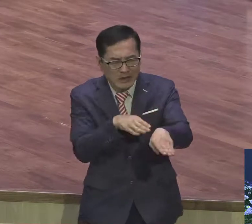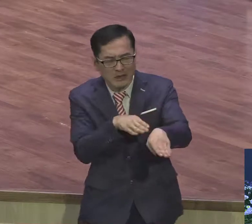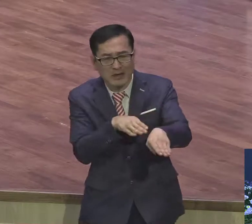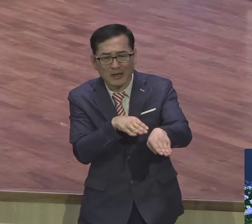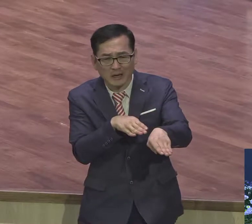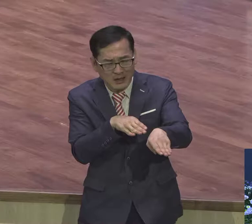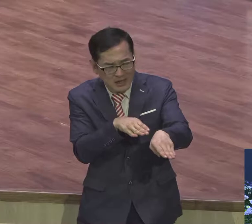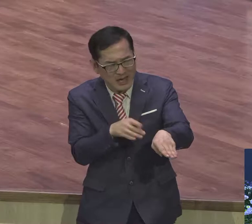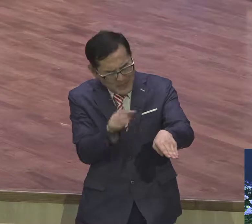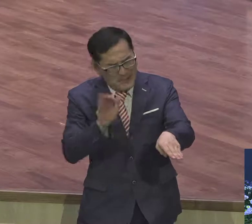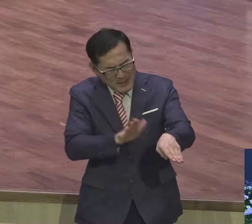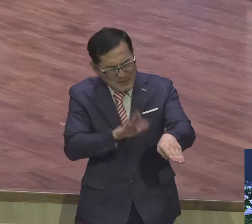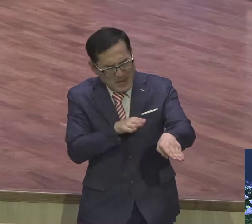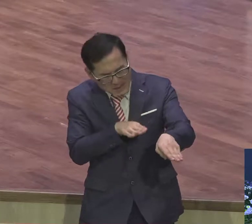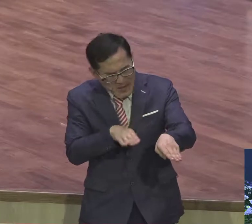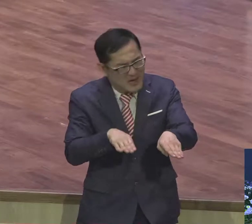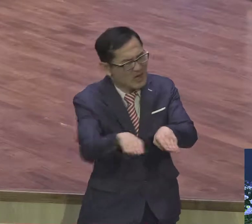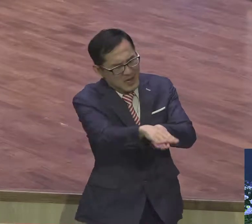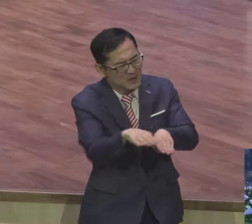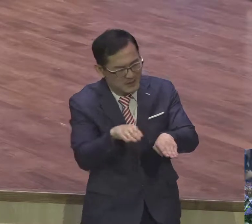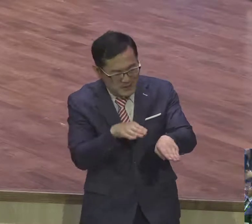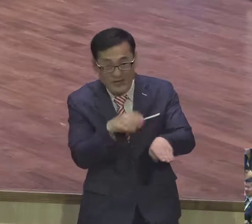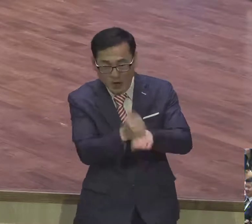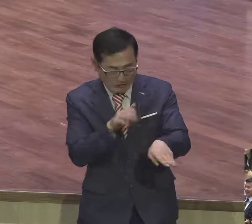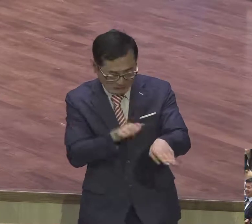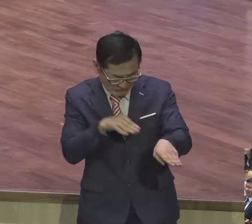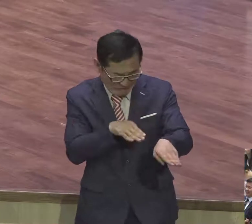바쁘면 전날 오지요 왜지요 와시요